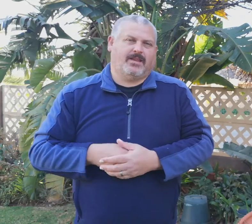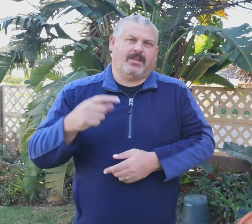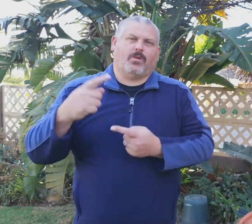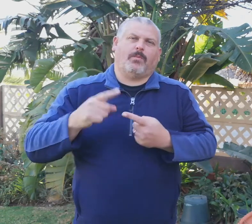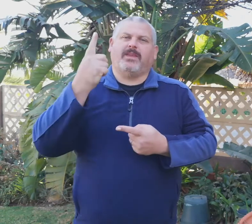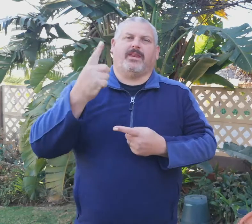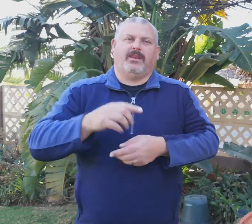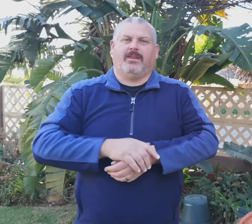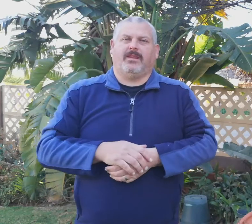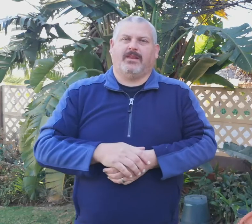Om het je